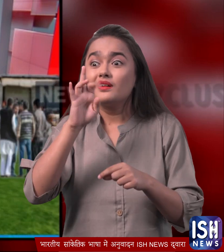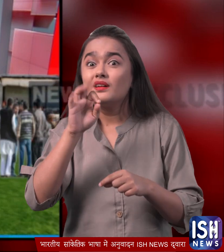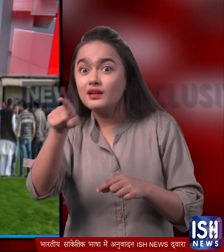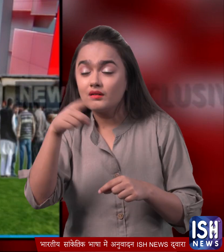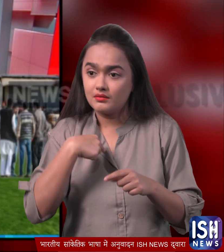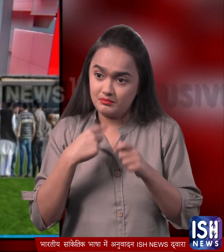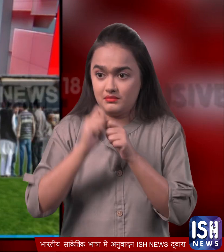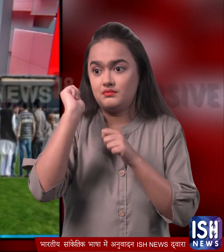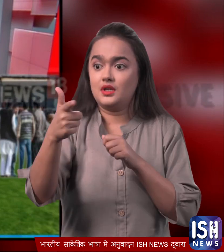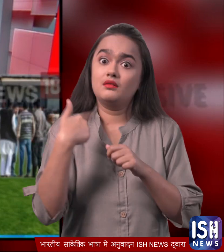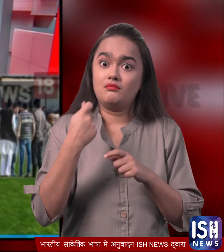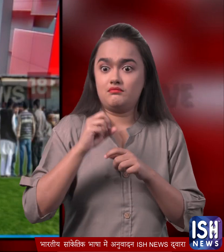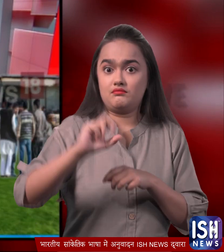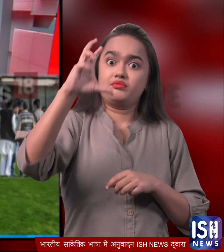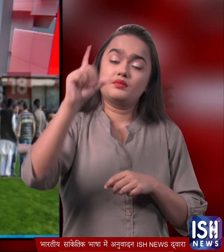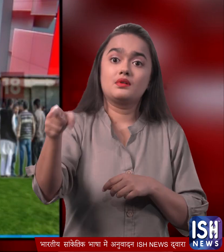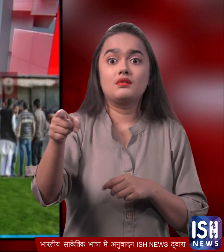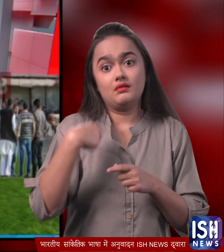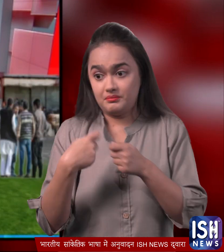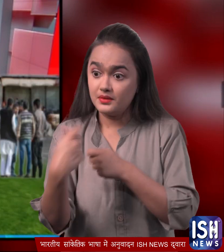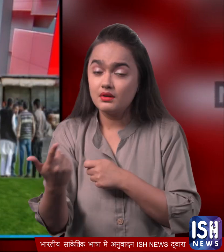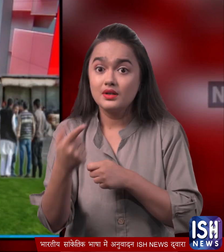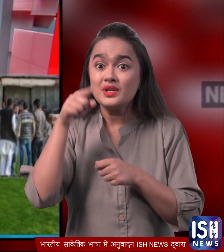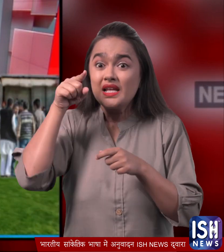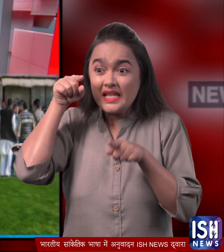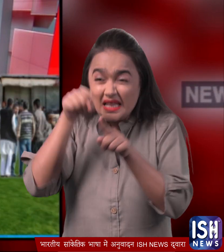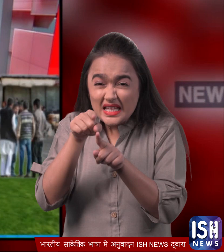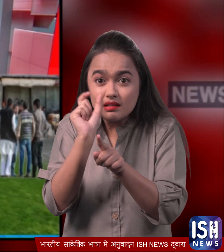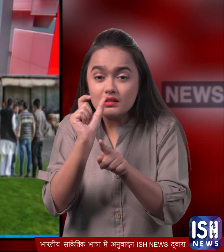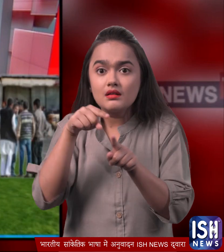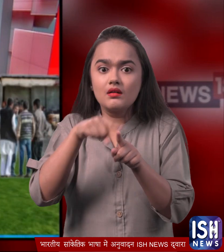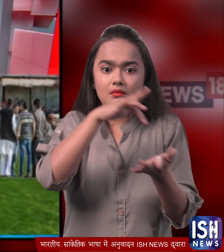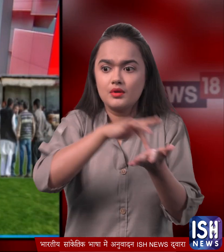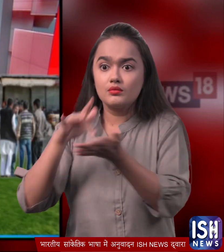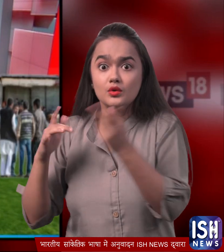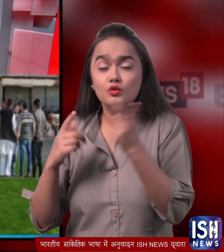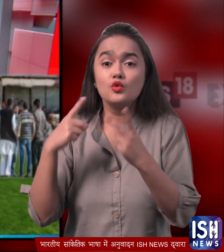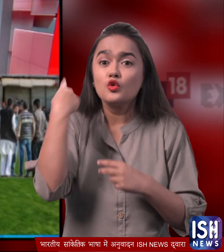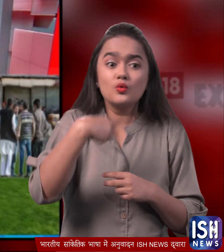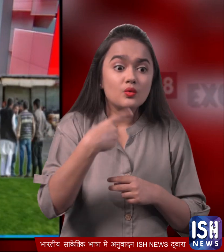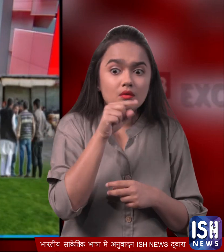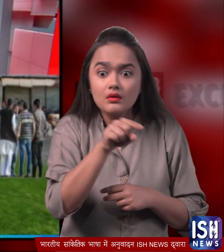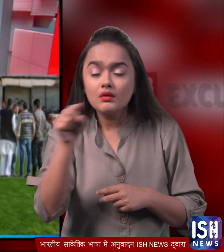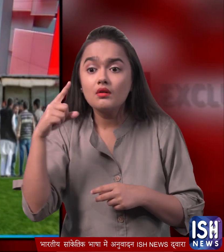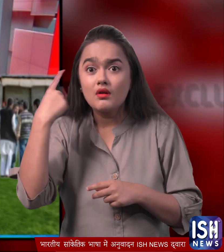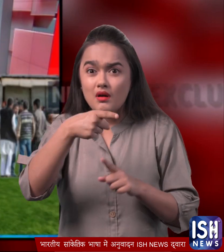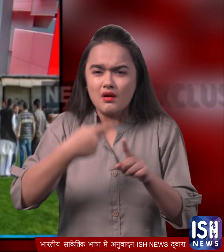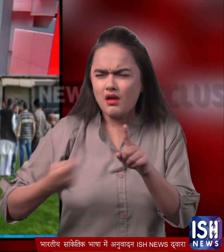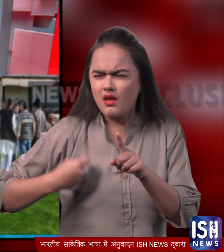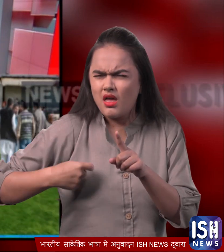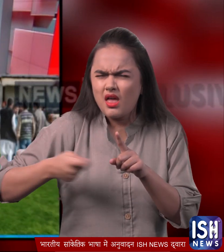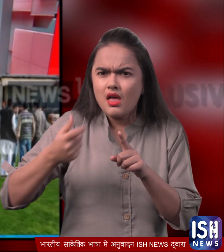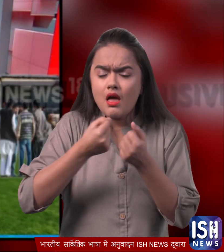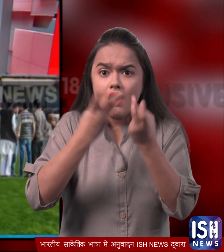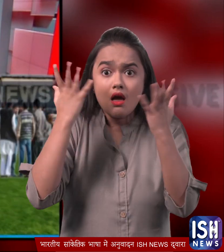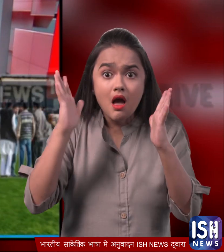तौर पर मोटी रकम देने की तैयारी की। इसके लिए इन दोनों राज्यों में ऐसे लोगों की पहचान की जा रही है जिनका क्रिमिनल रिकॉर्ड